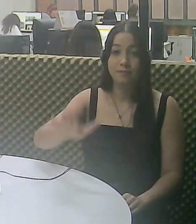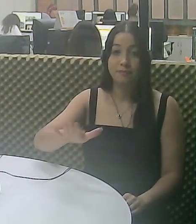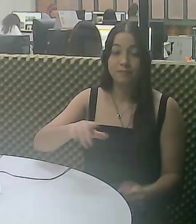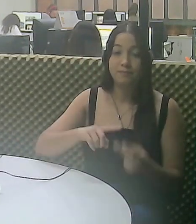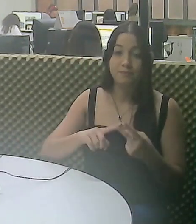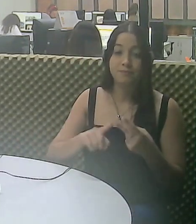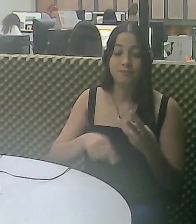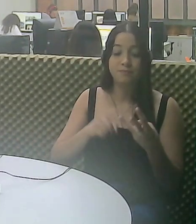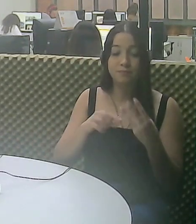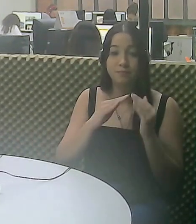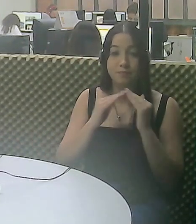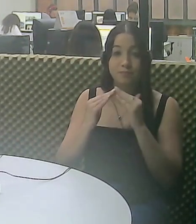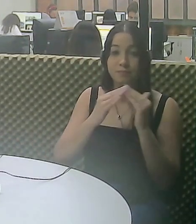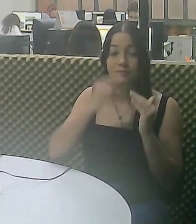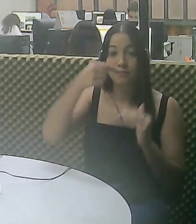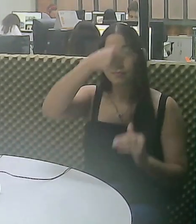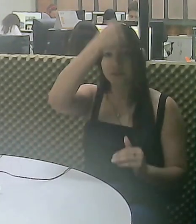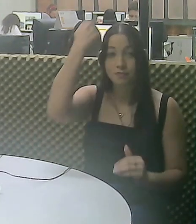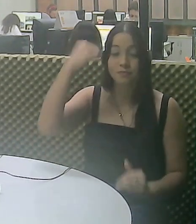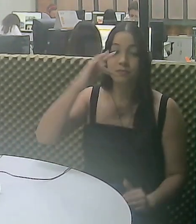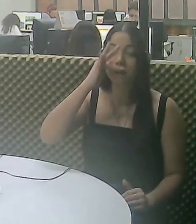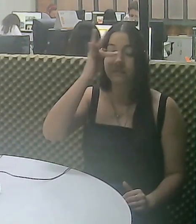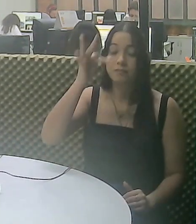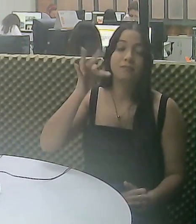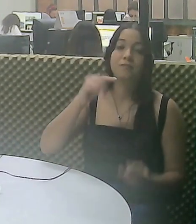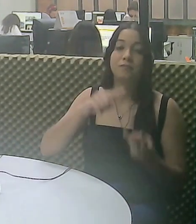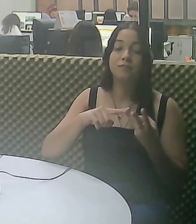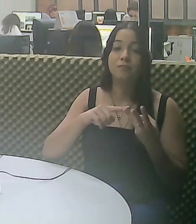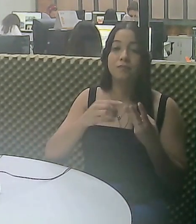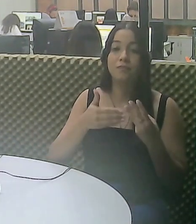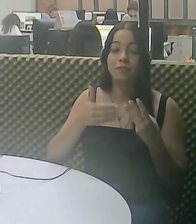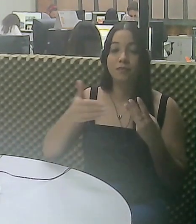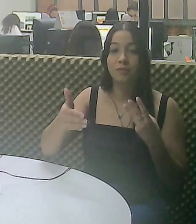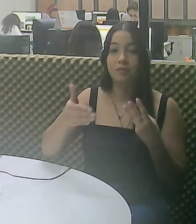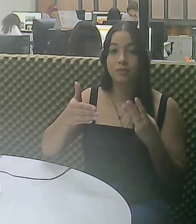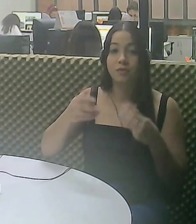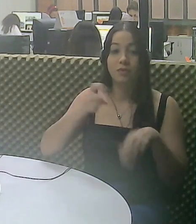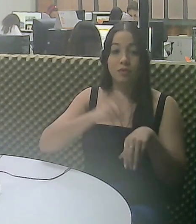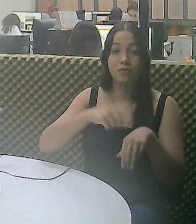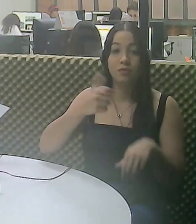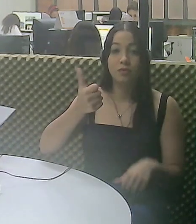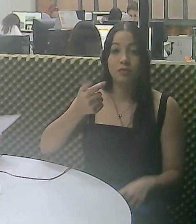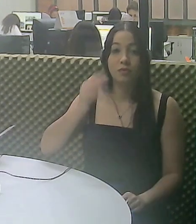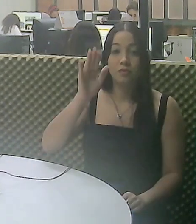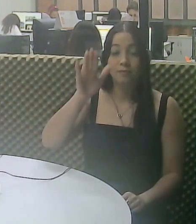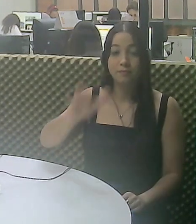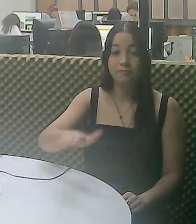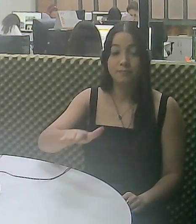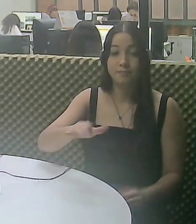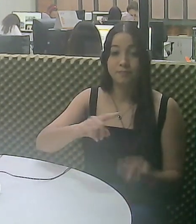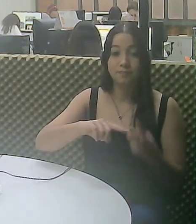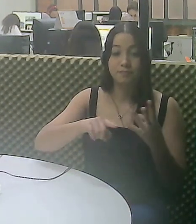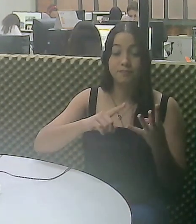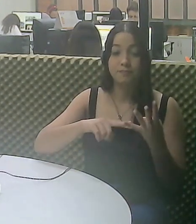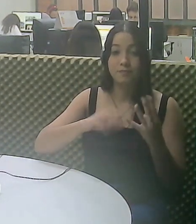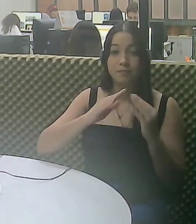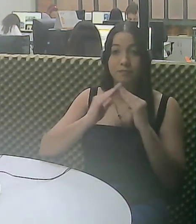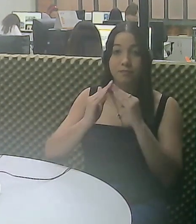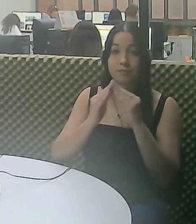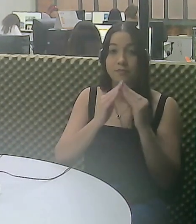tarde. No bairro Santa Rosa, o recolhimento passará a ocorrer a partir das 5 horas da tarde. No